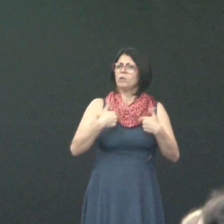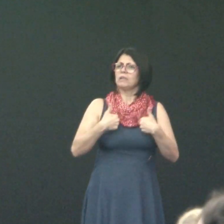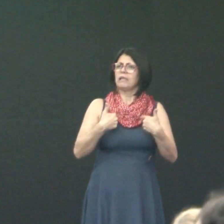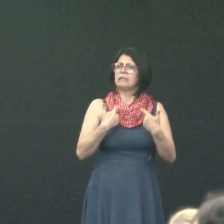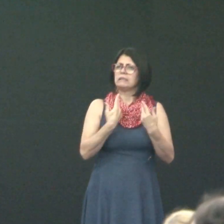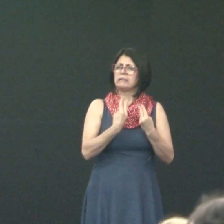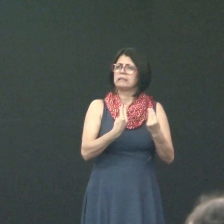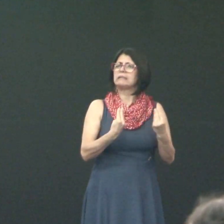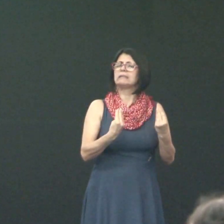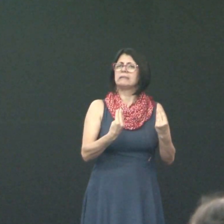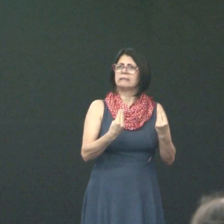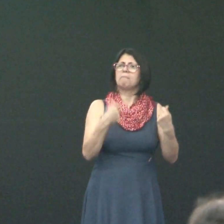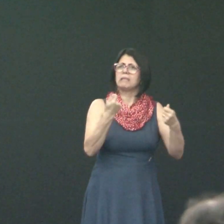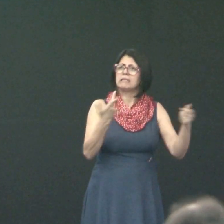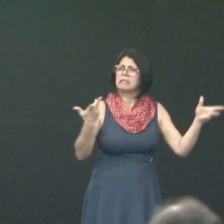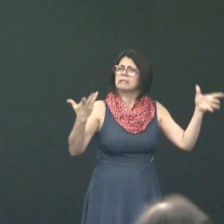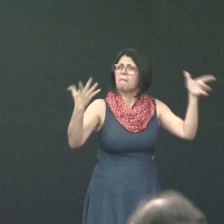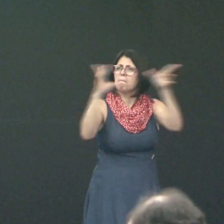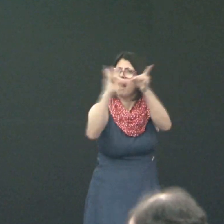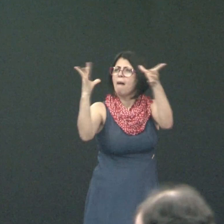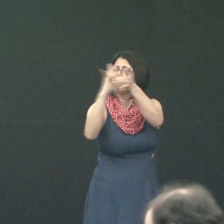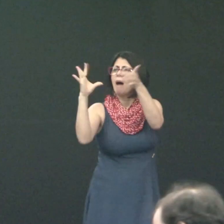faltava algo na língua.